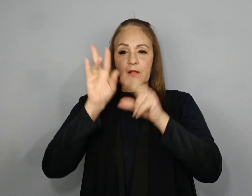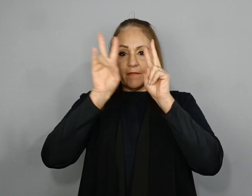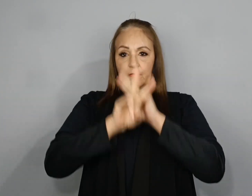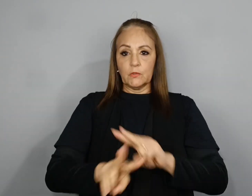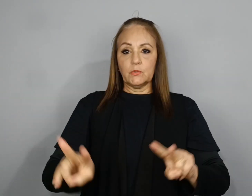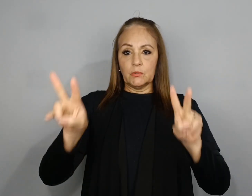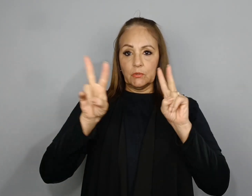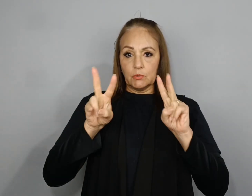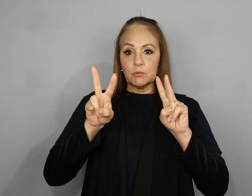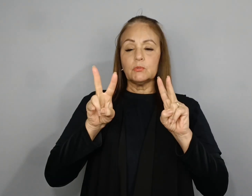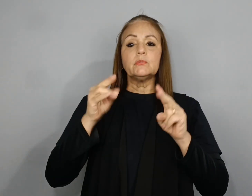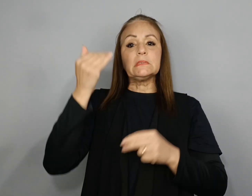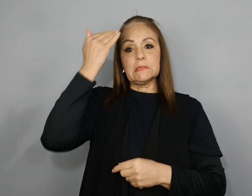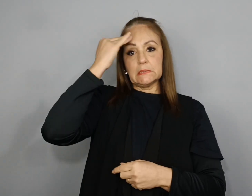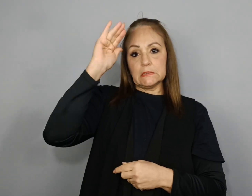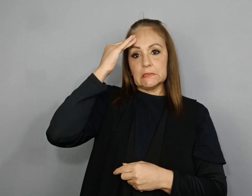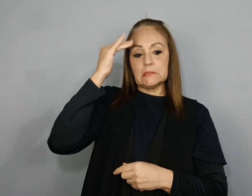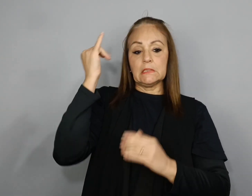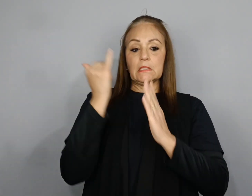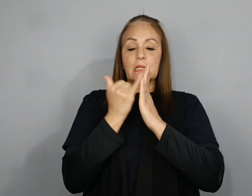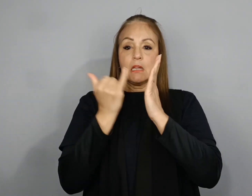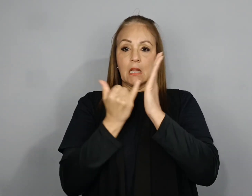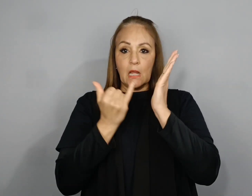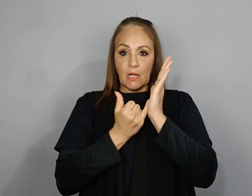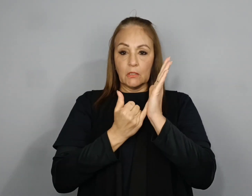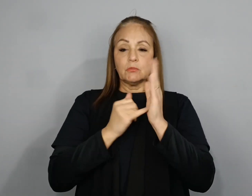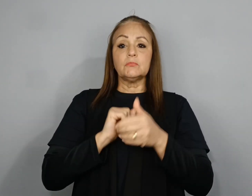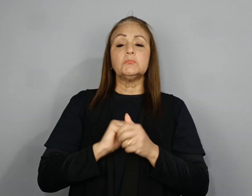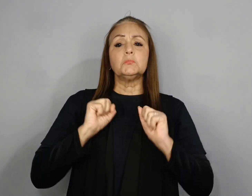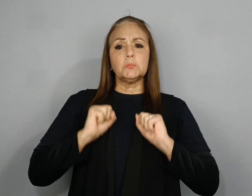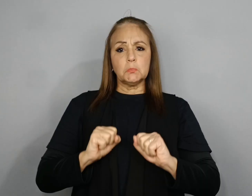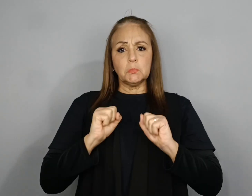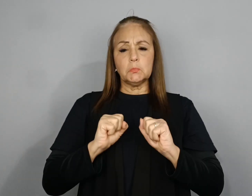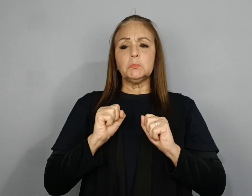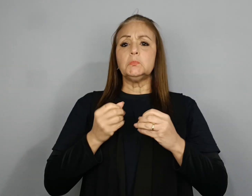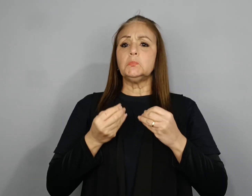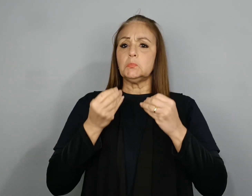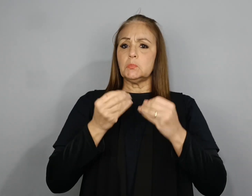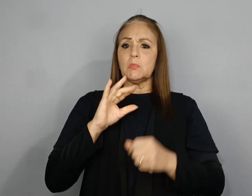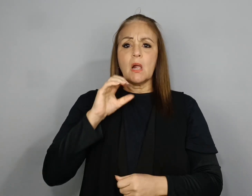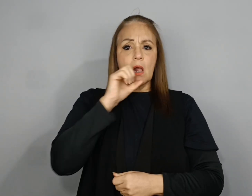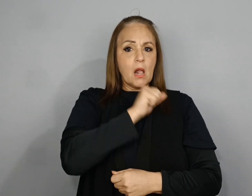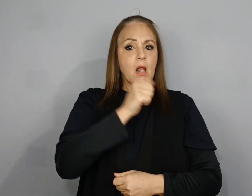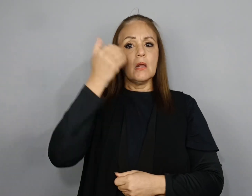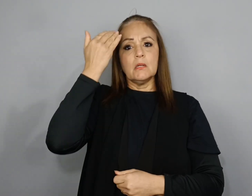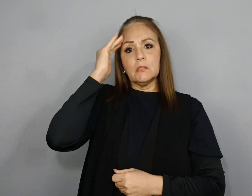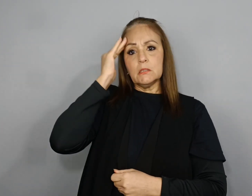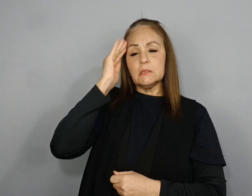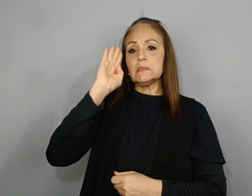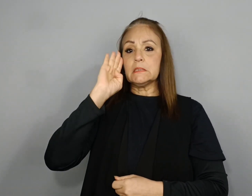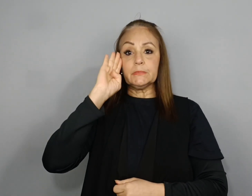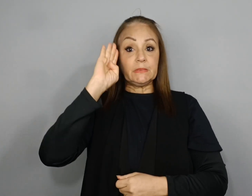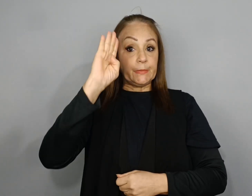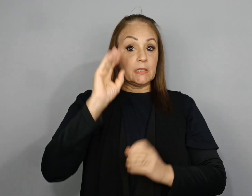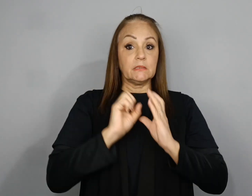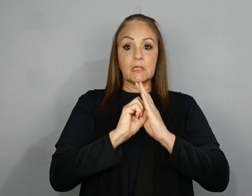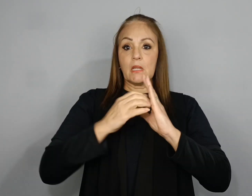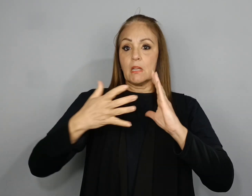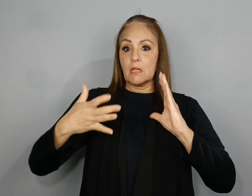e compreensão dos dados, vistos que proporcionam uma rápida interpretação das principais características do fenômeno